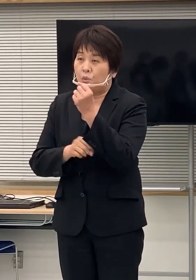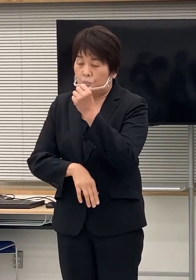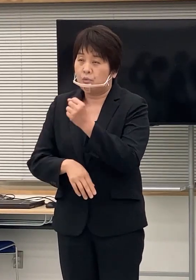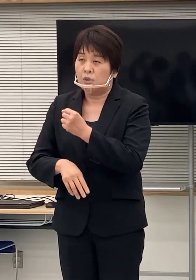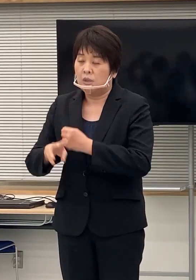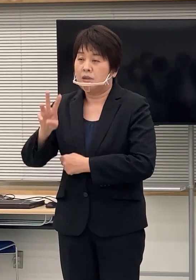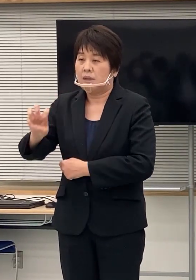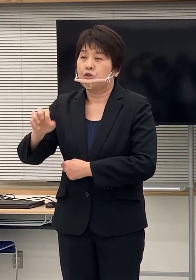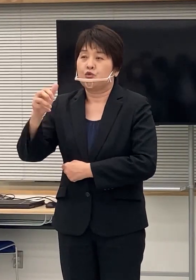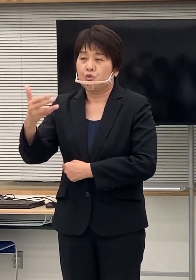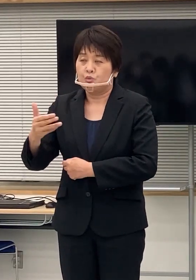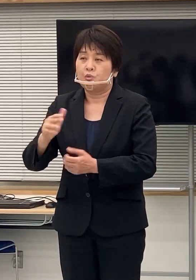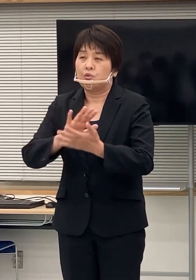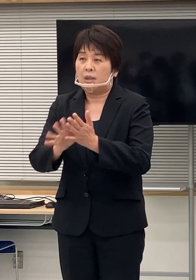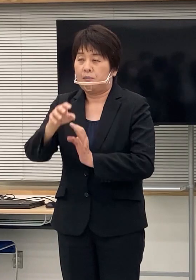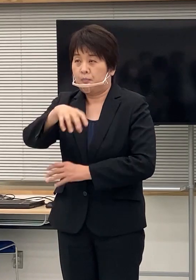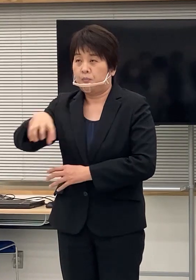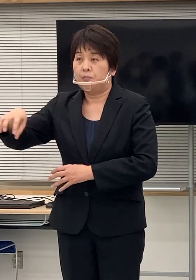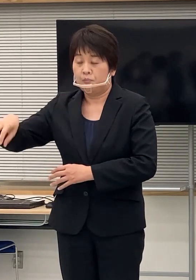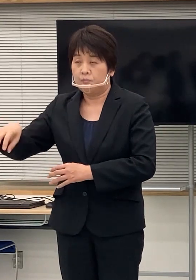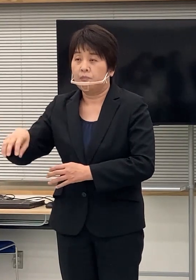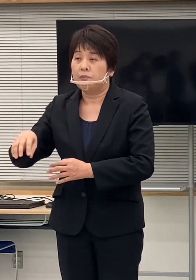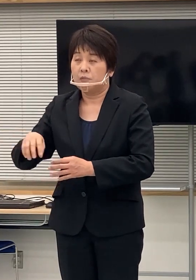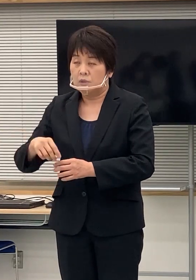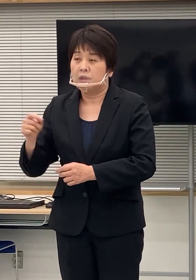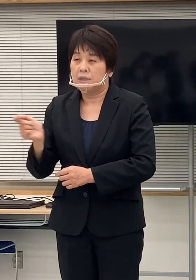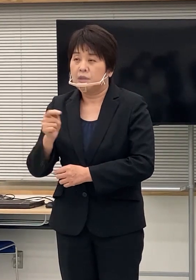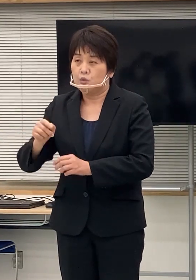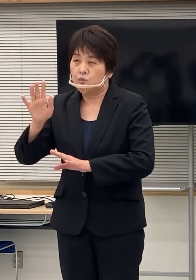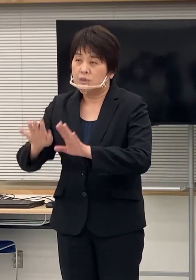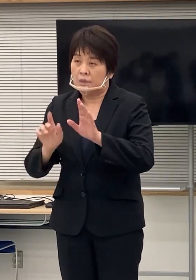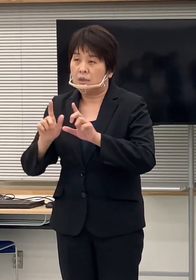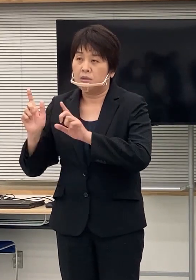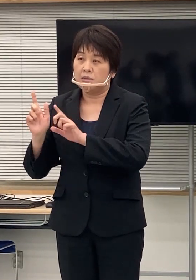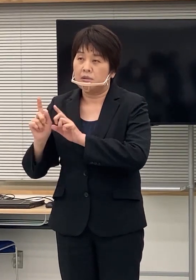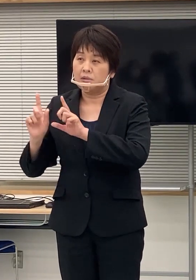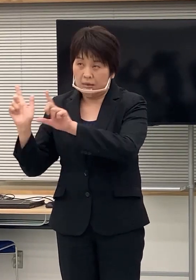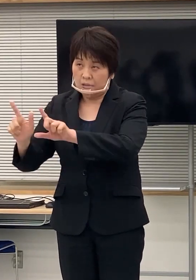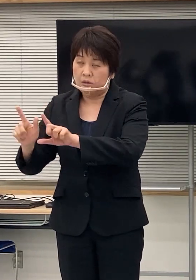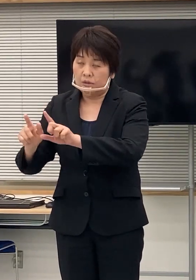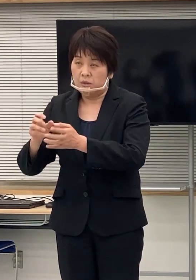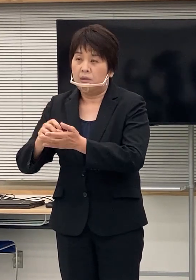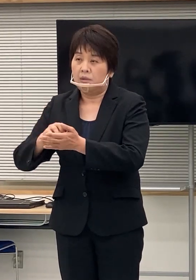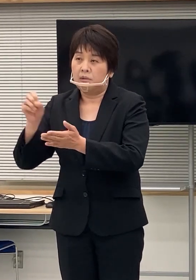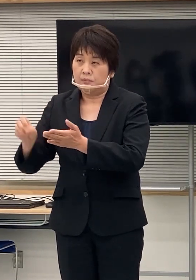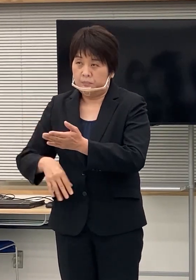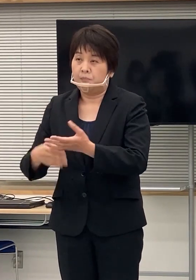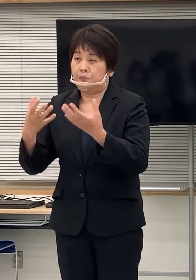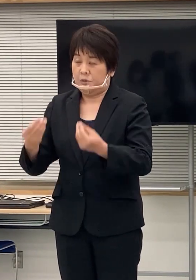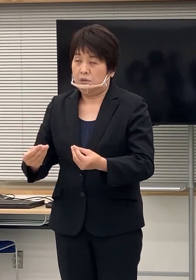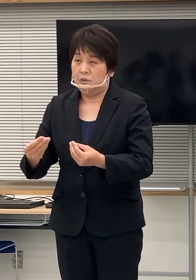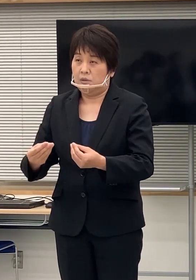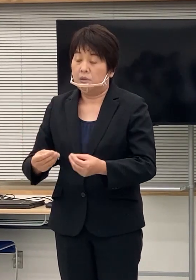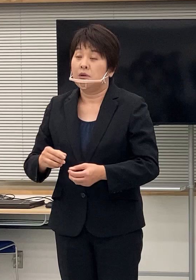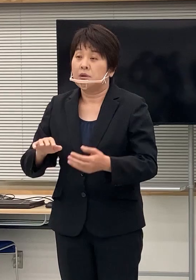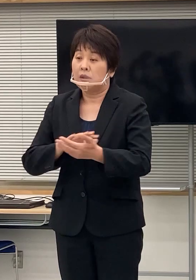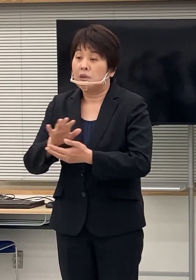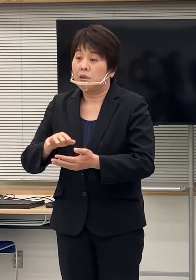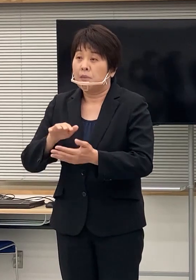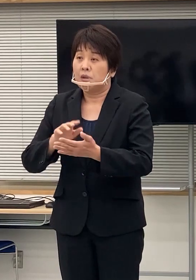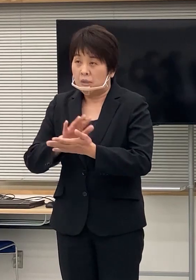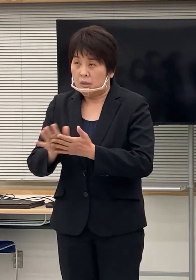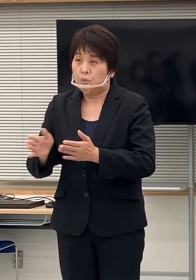の県について緊急事態宣言が解除されました。一方本県を含む8都道